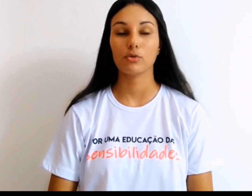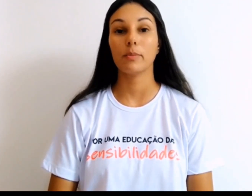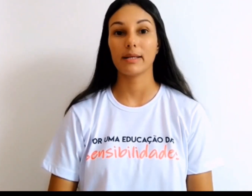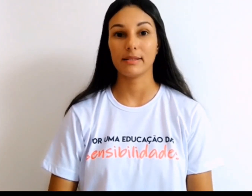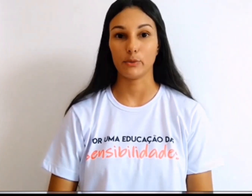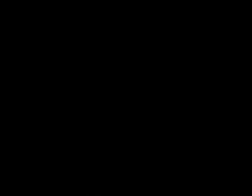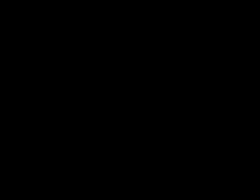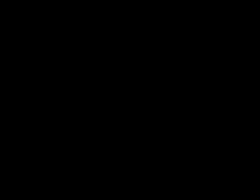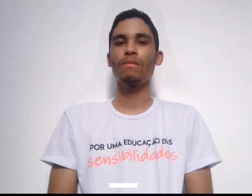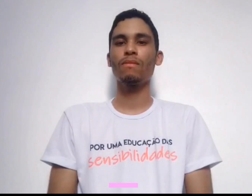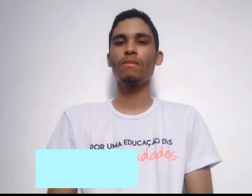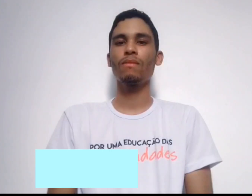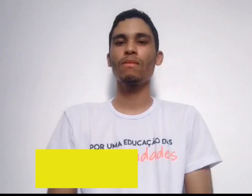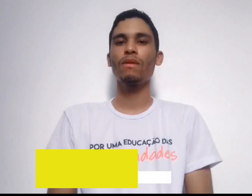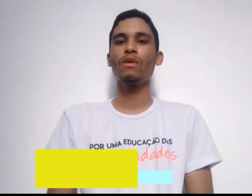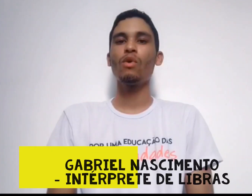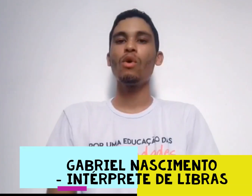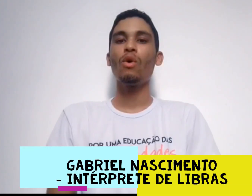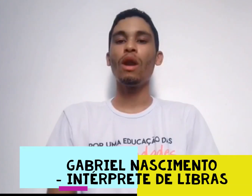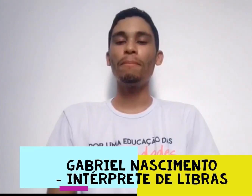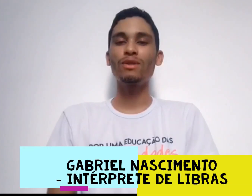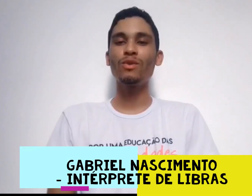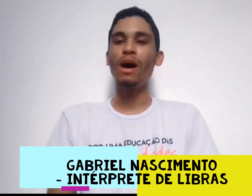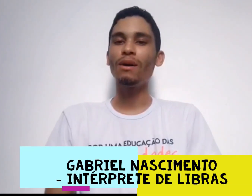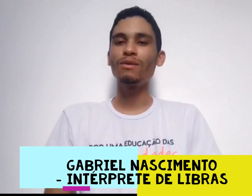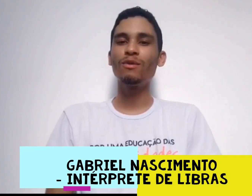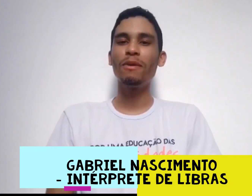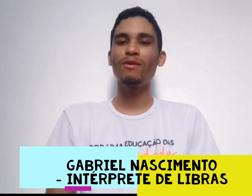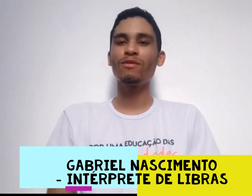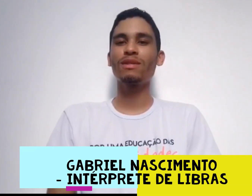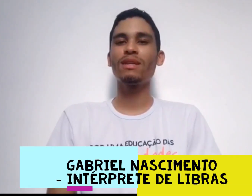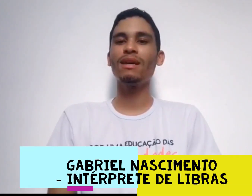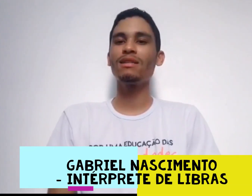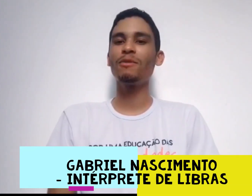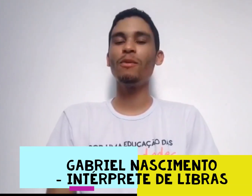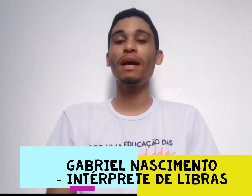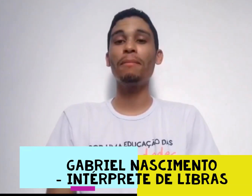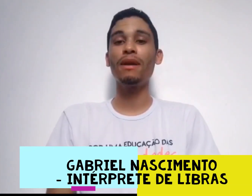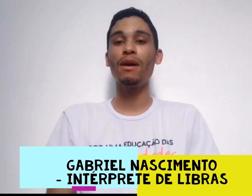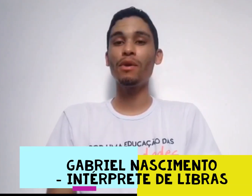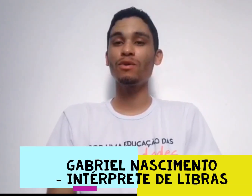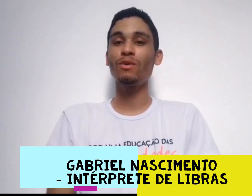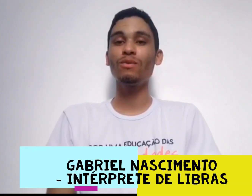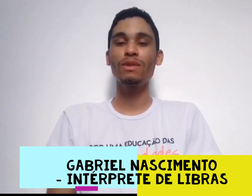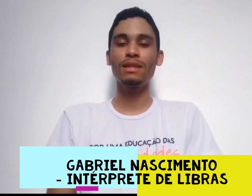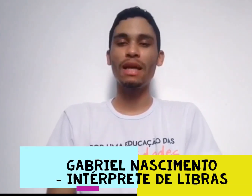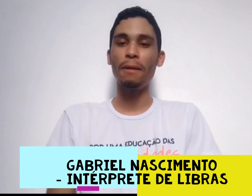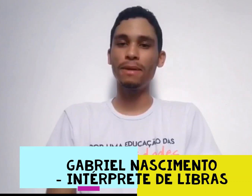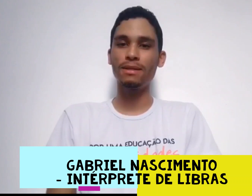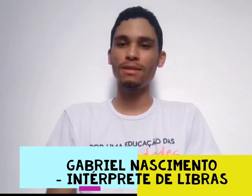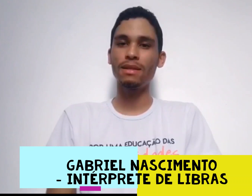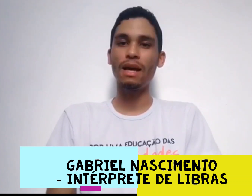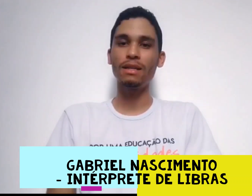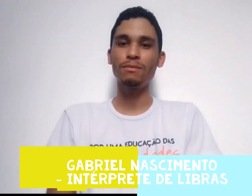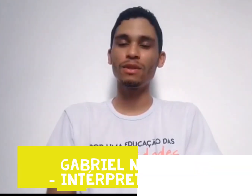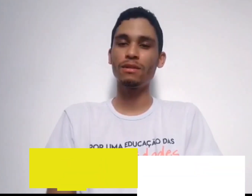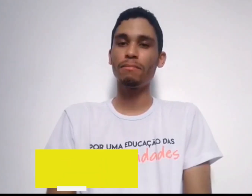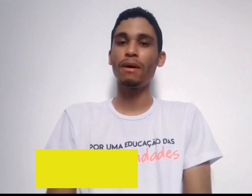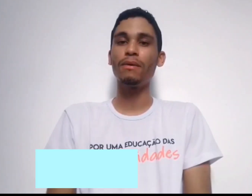no Brasil. Olá pessoal, tudo bem com vocês? Meu nome é Gabriel e eu sou um dos intérpretes da rede municipal.